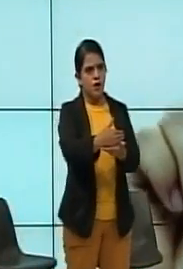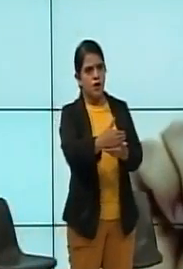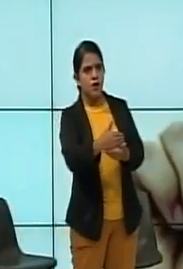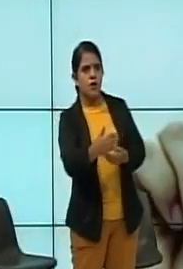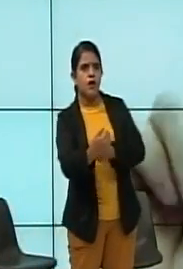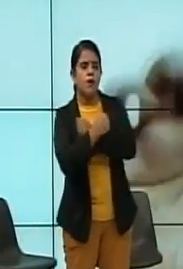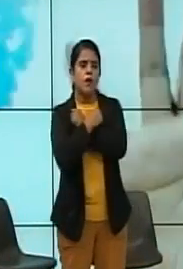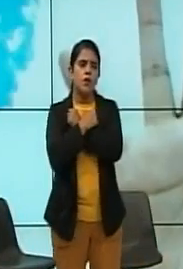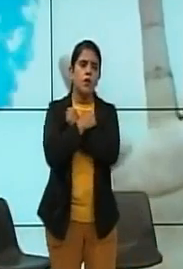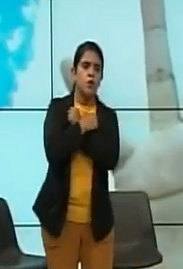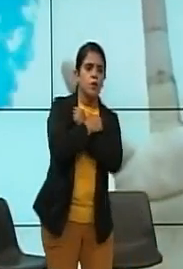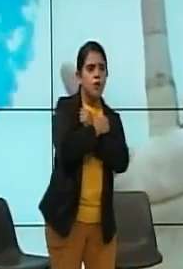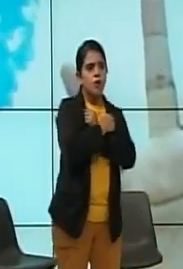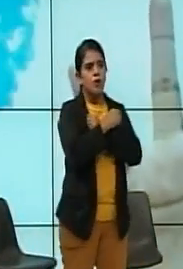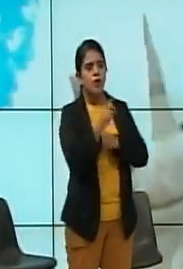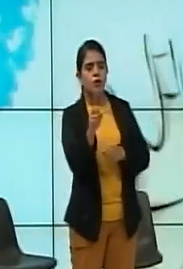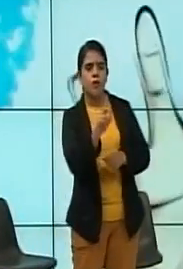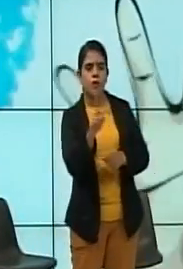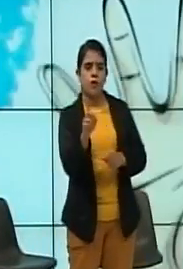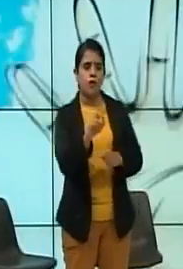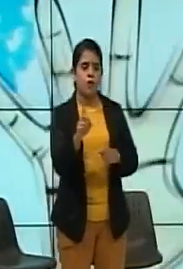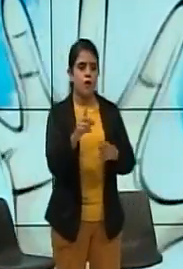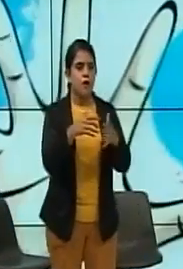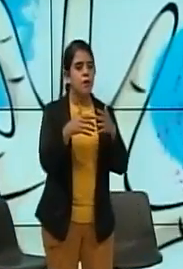fronteras, ni amor sin